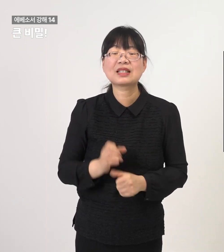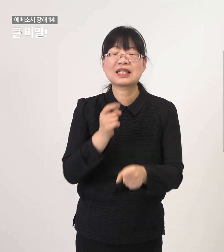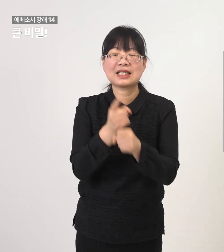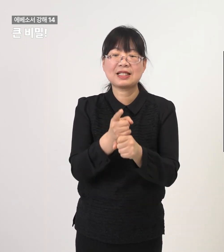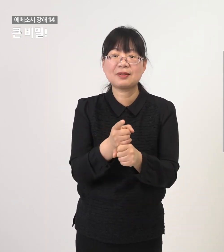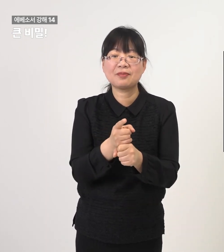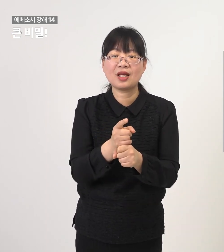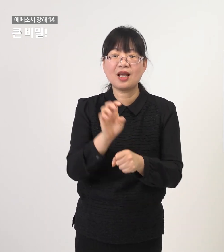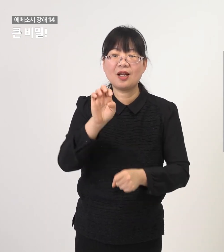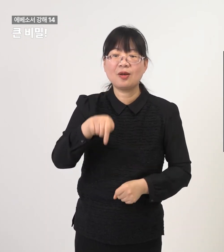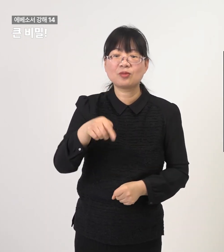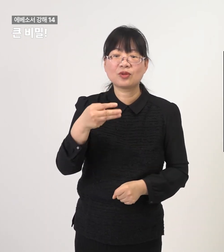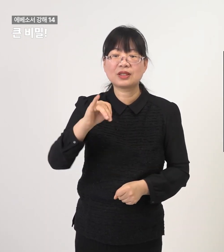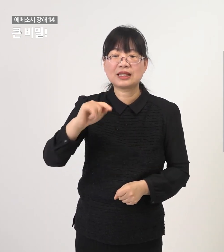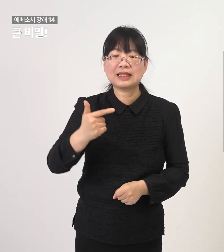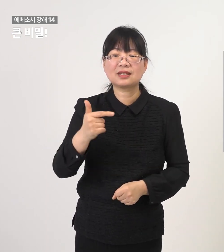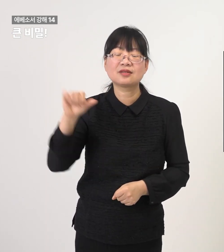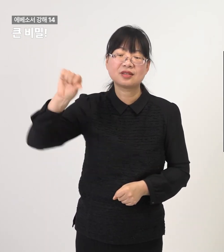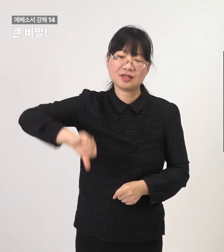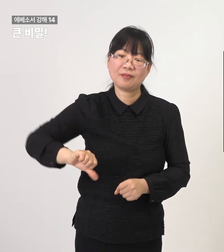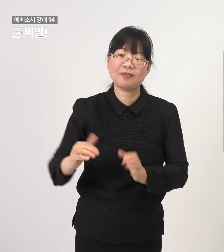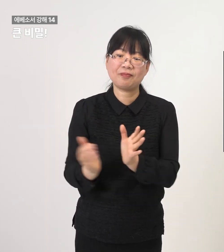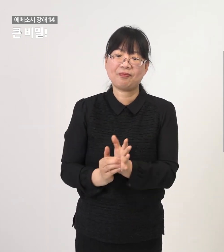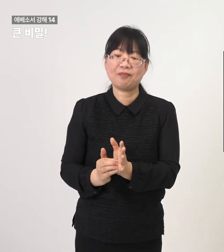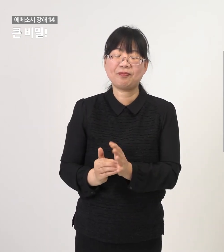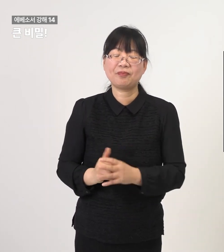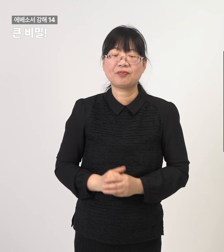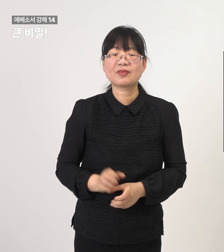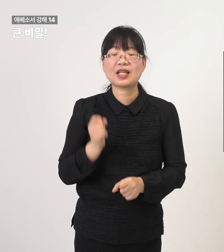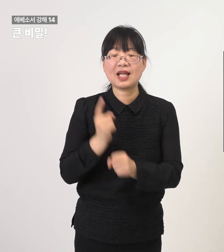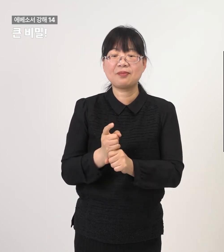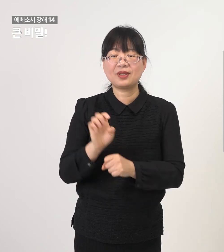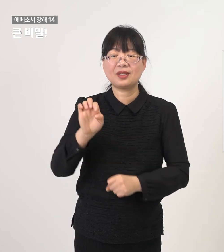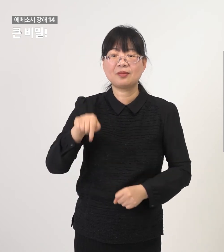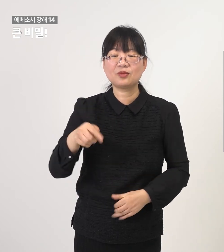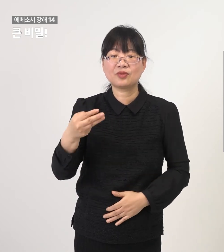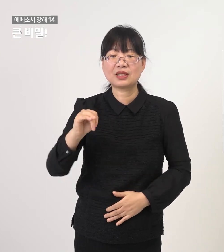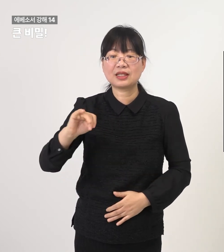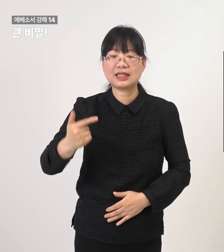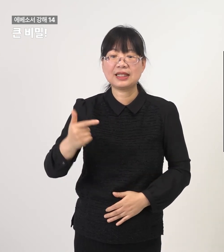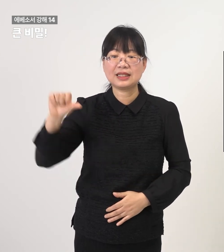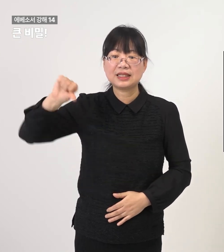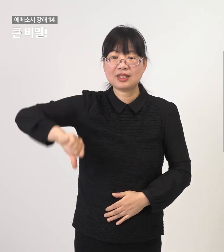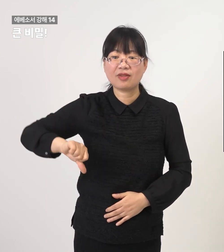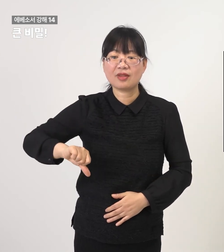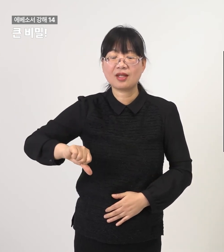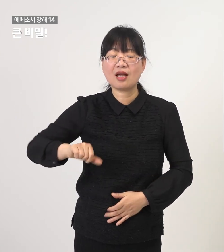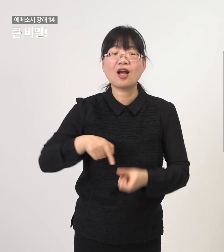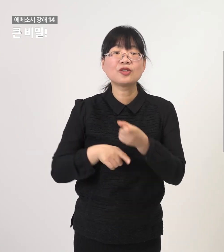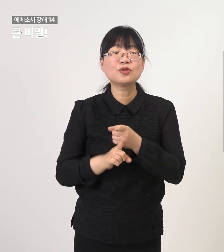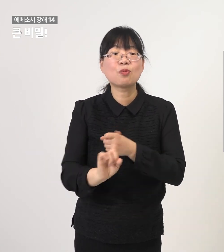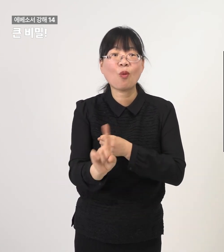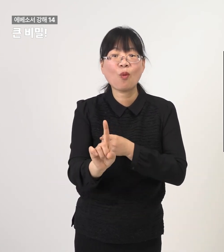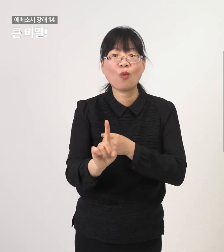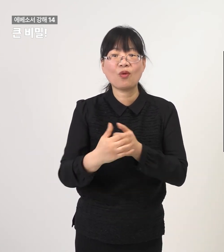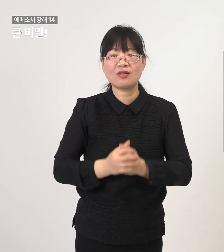이미 푸틴은 졌다. 이미 푸틴은 졌다. 이유가 기가 막혀요.